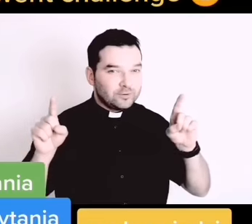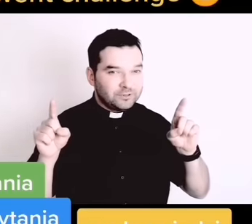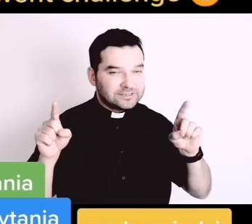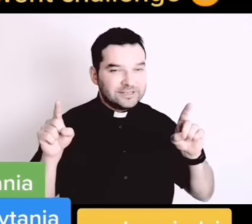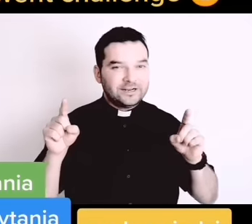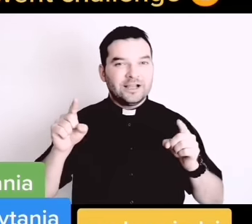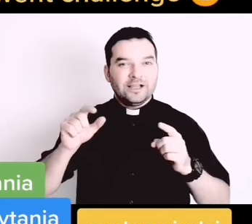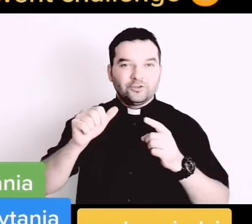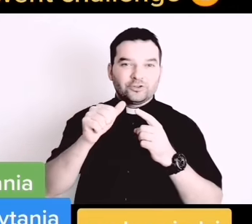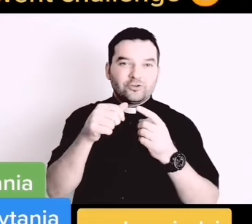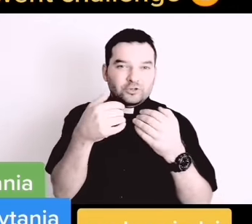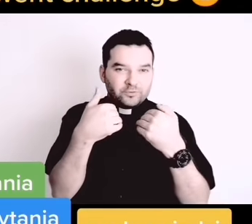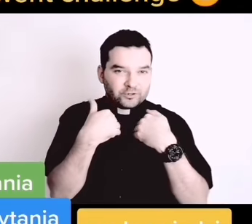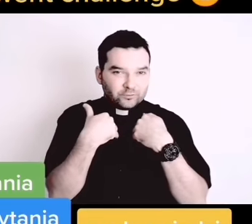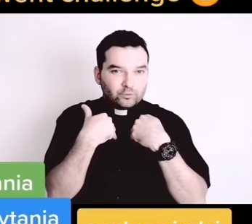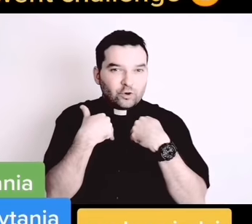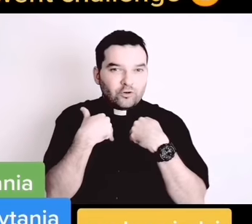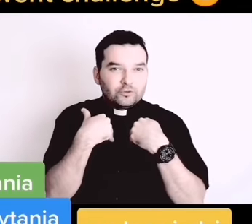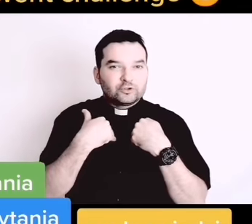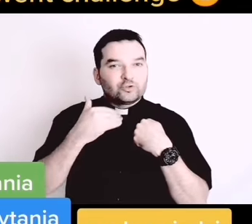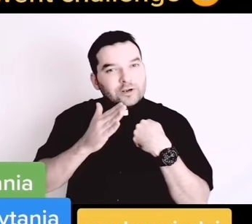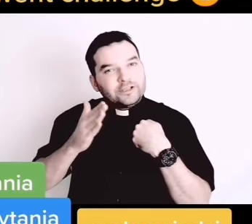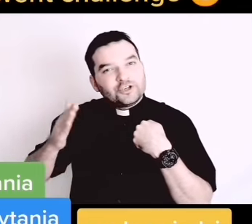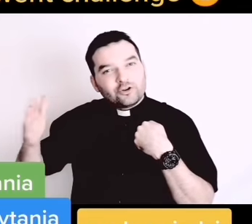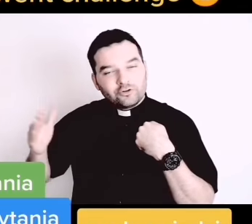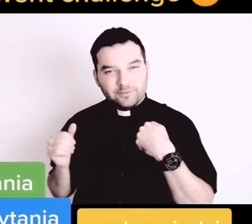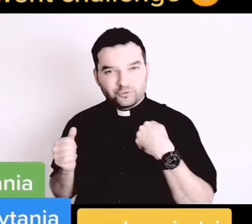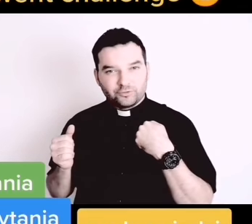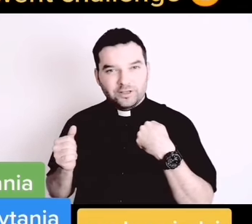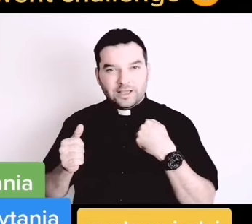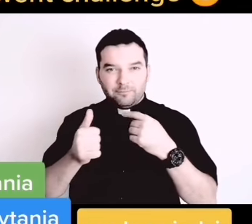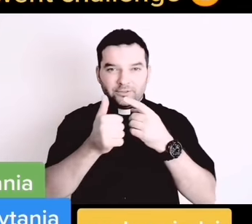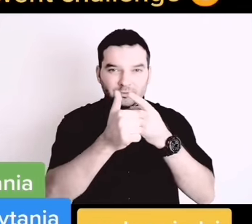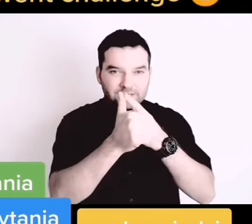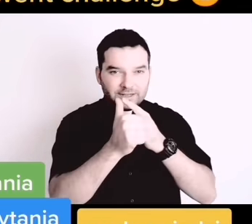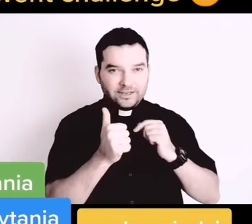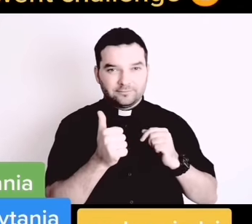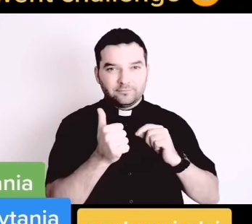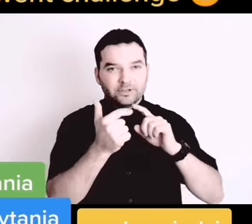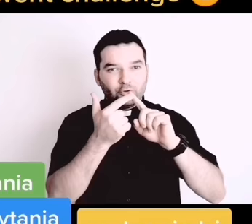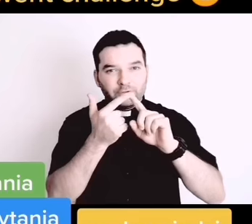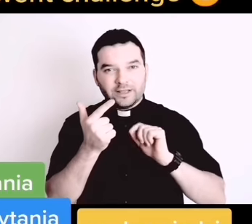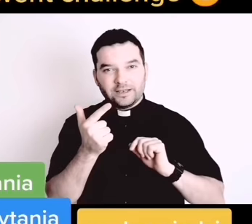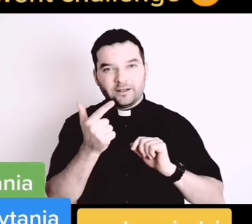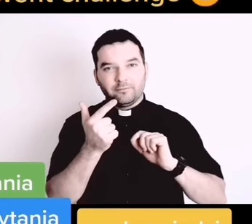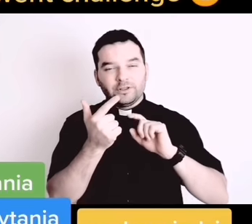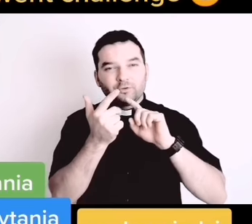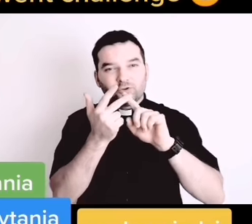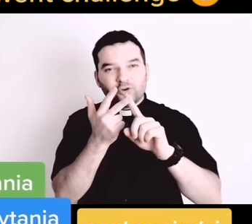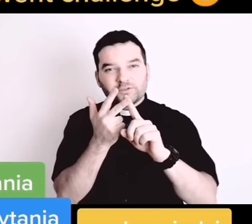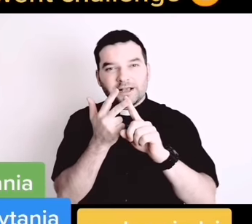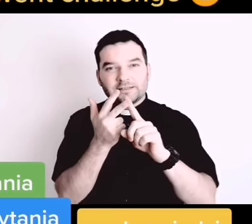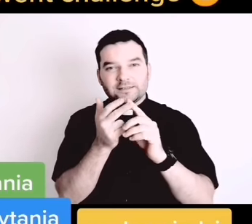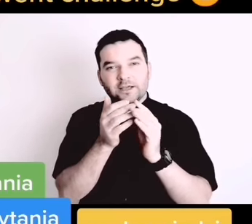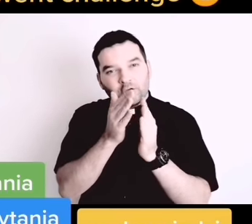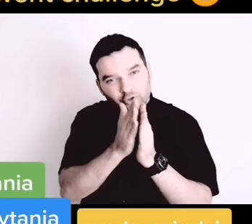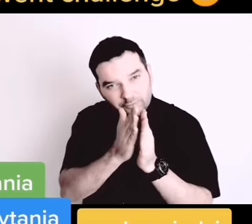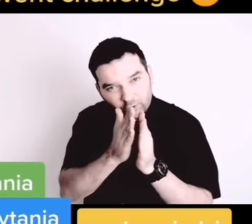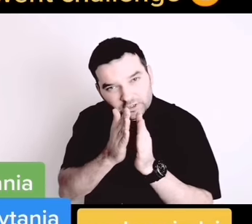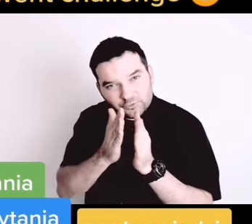Twoich bliskich, do tego, żeby wszedł w duchowość, która idzie krok naprzód. Będą zadania, będą pytania, będą drogowskazy, które mają nas